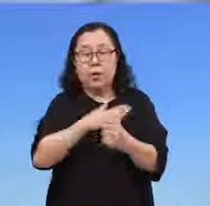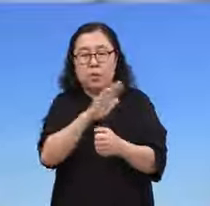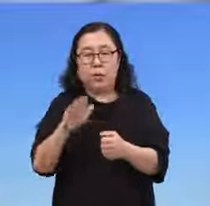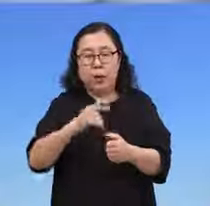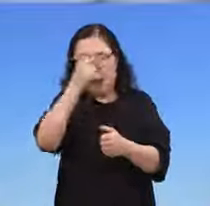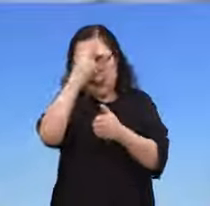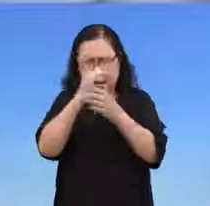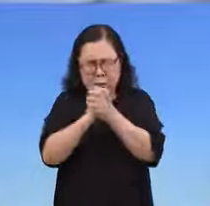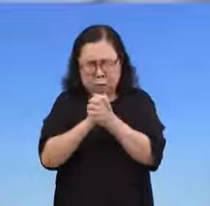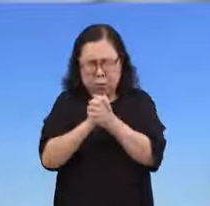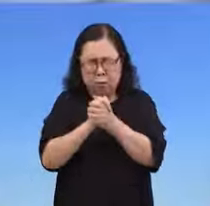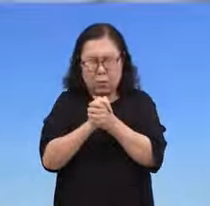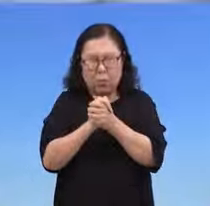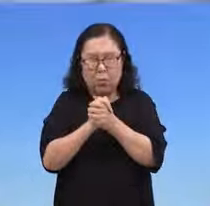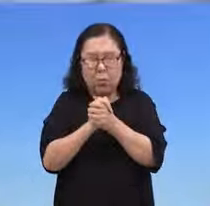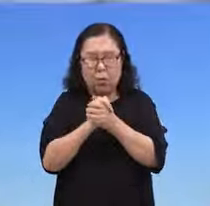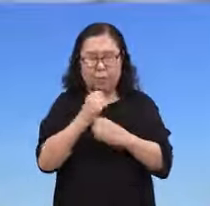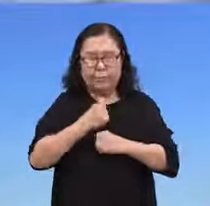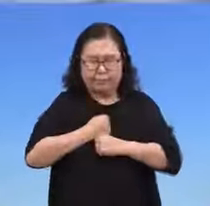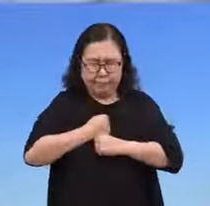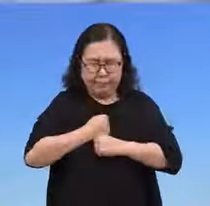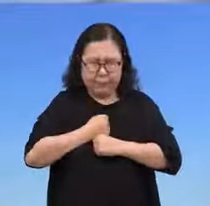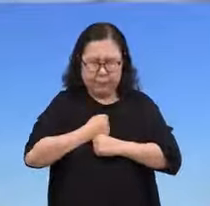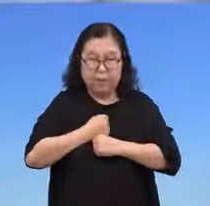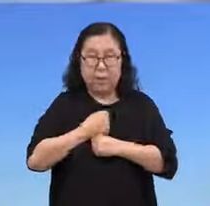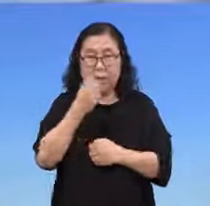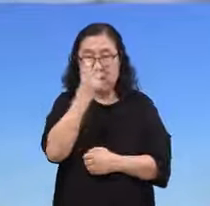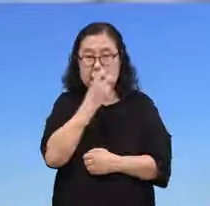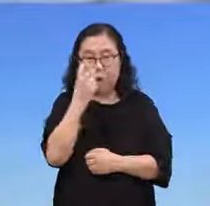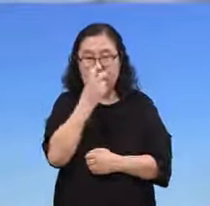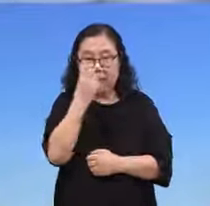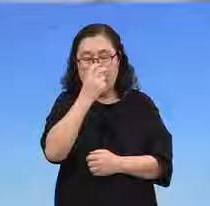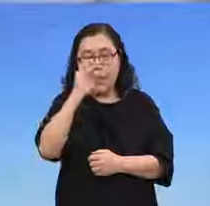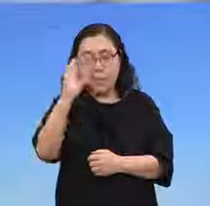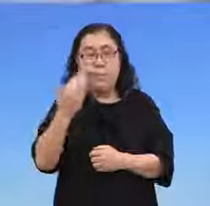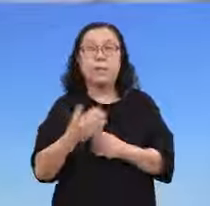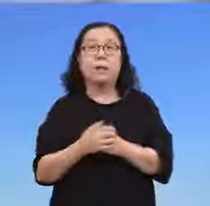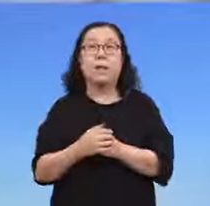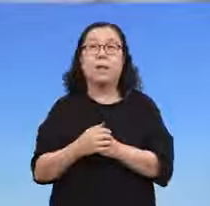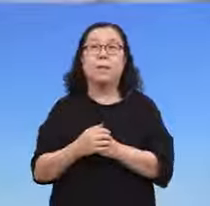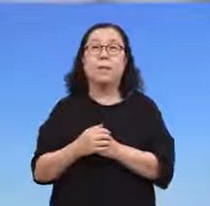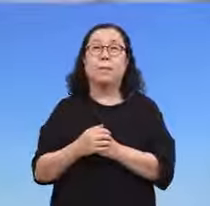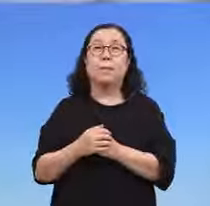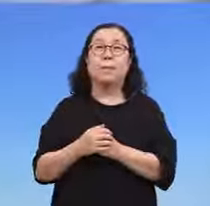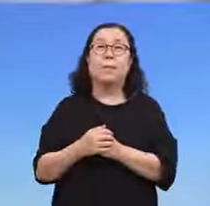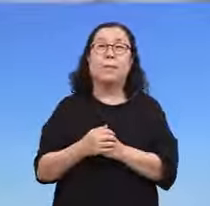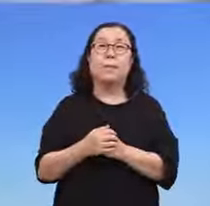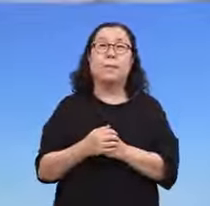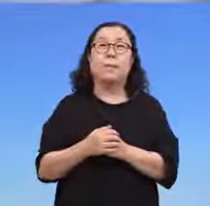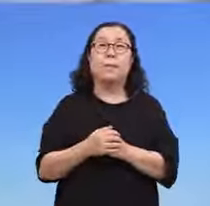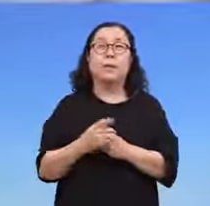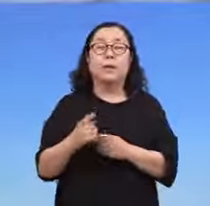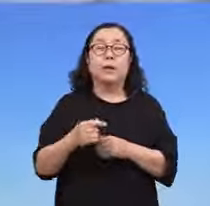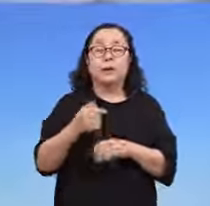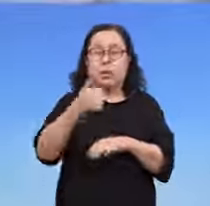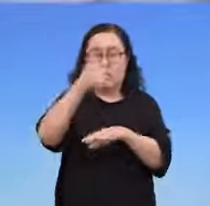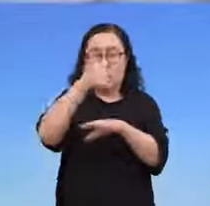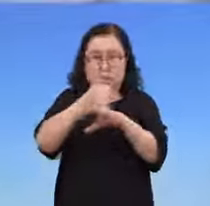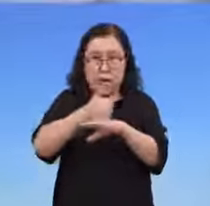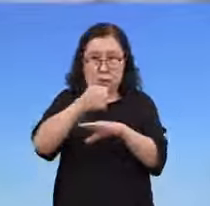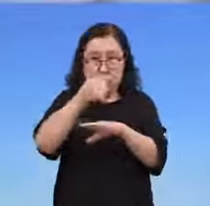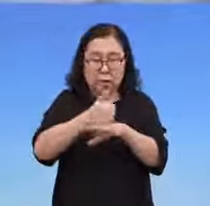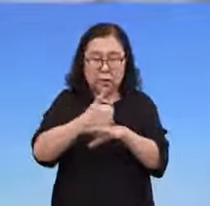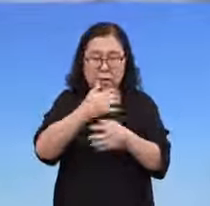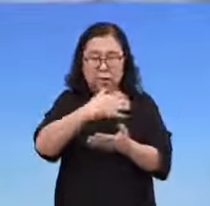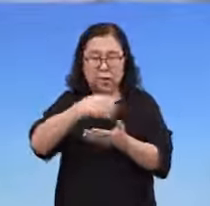한국교회가 뭐라 뭐 악플이 많고 비난하고 뭐 이걸 자꾸 겁내시는데요, 그거는 결정적인 걸 빼앗겼기